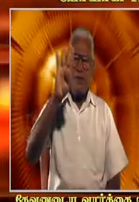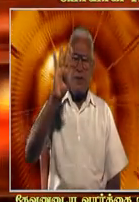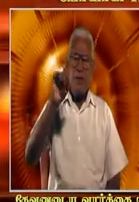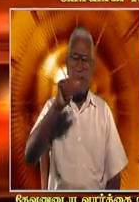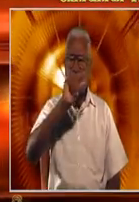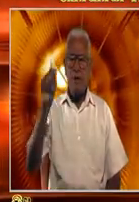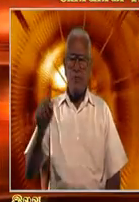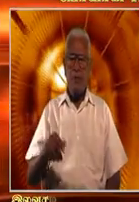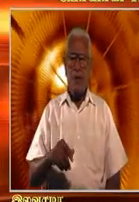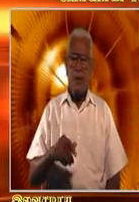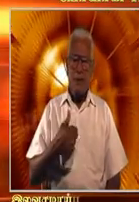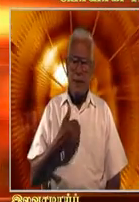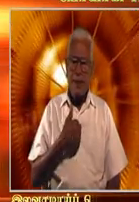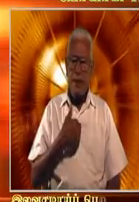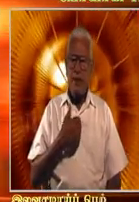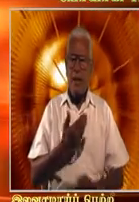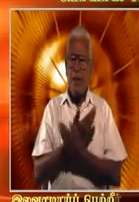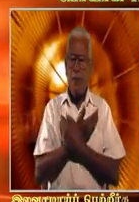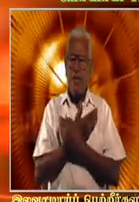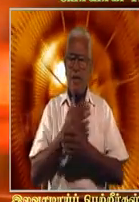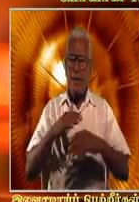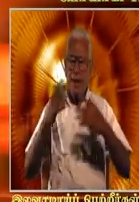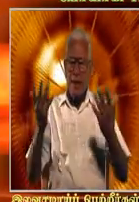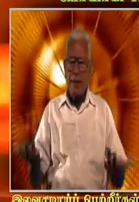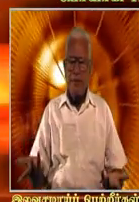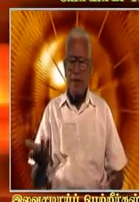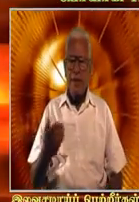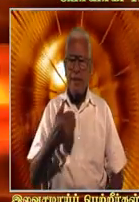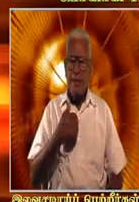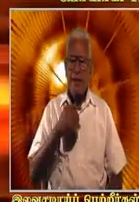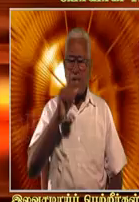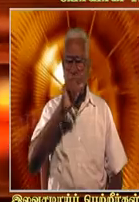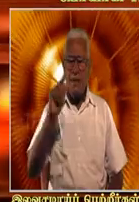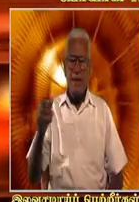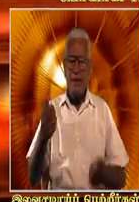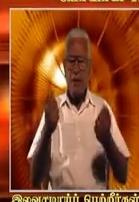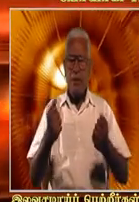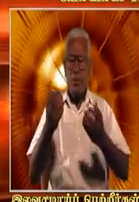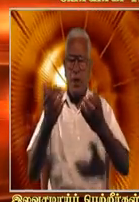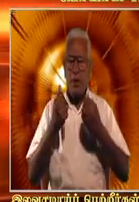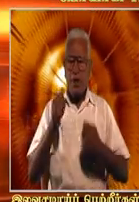வச்சனம் 24 என்னில் அன்பாயிராதவன் இன்று வச்சனங்களை